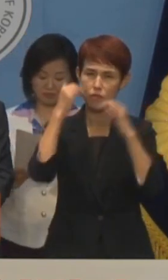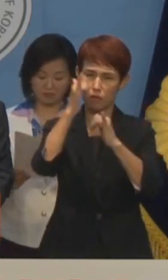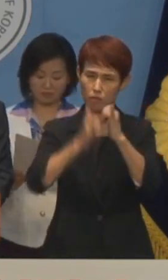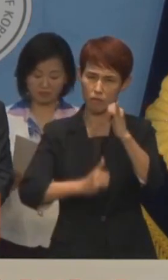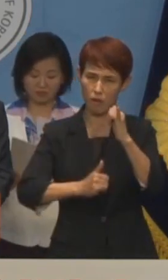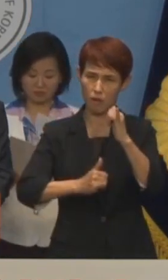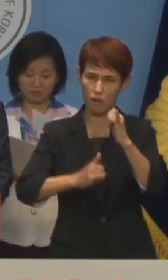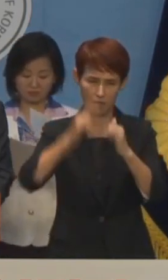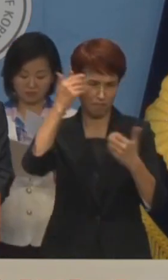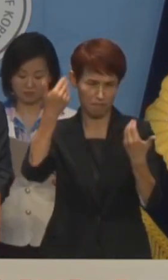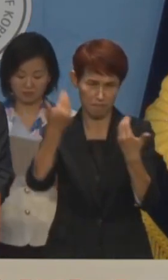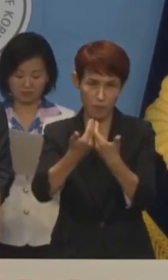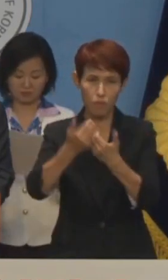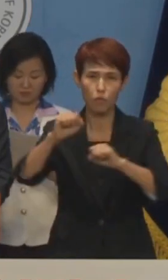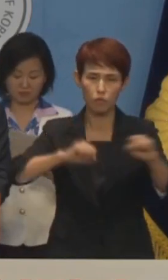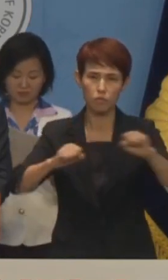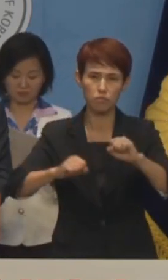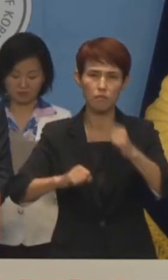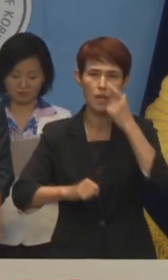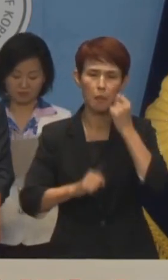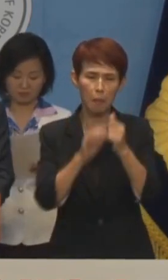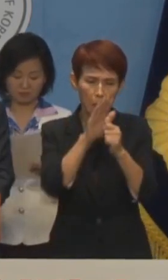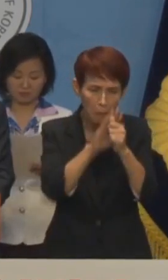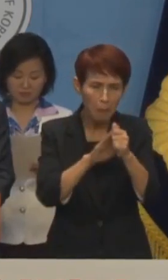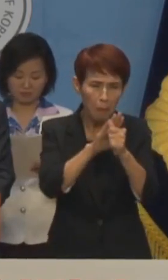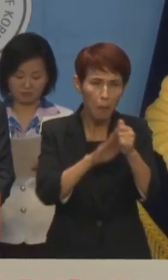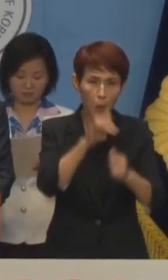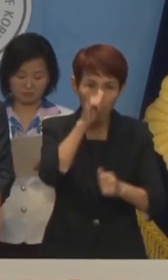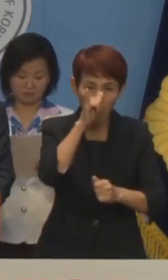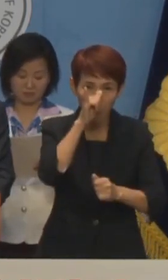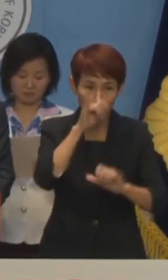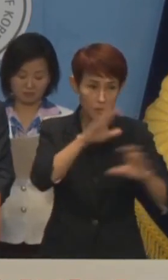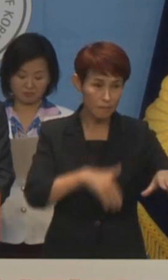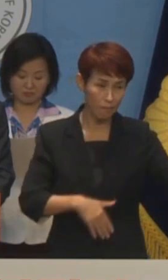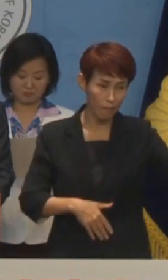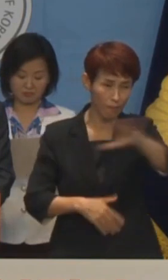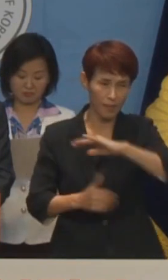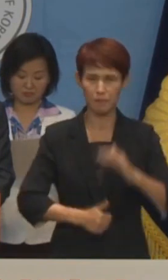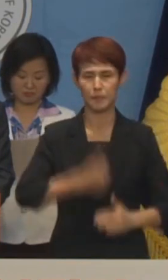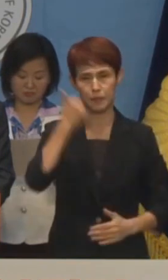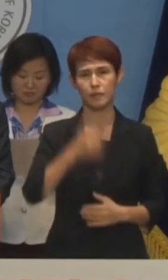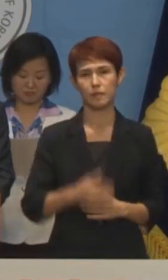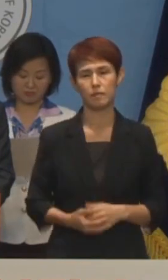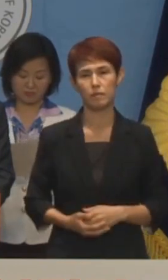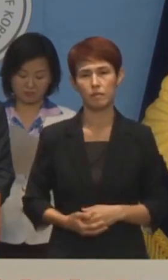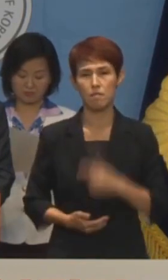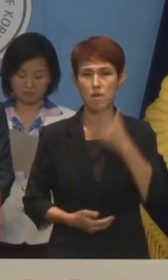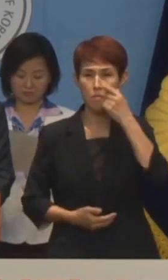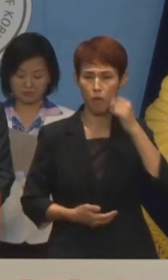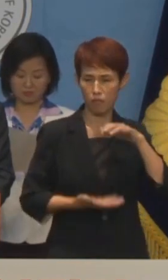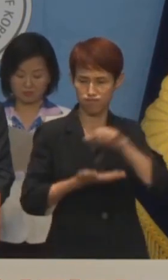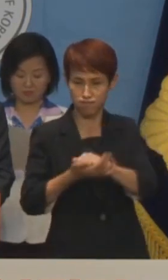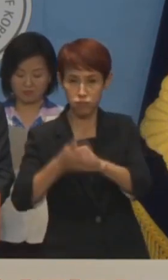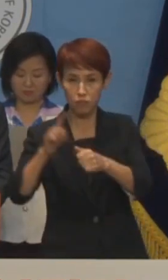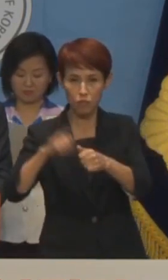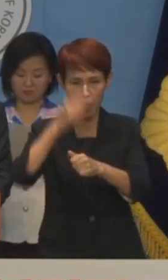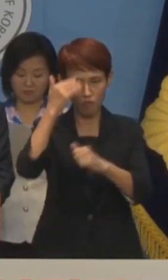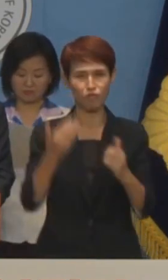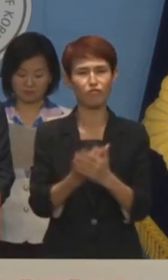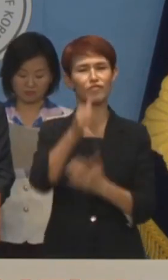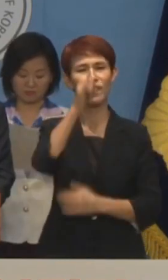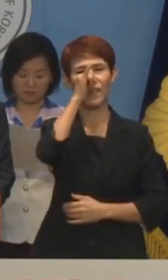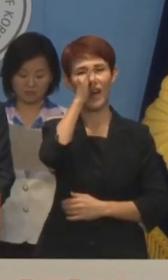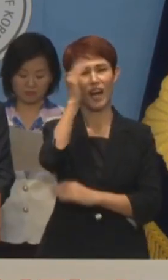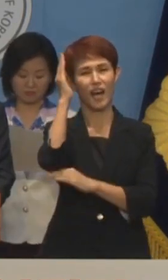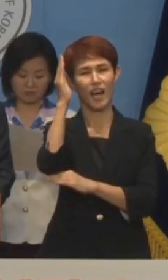반역사성과 굴욕적 대일 외교에 우리 국민은 분노하고 있다. 일본의 식민지 근대화론을 받들며 임시정부의